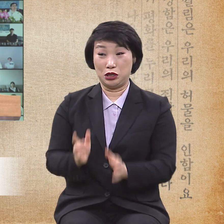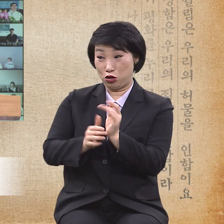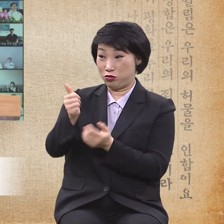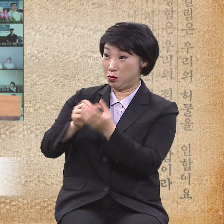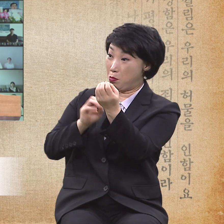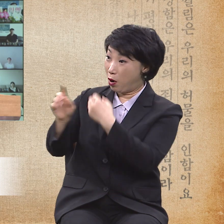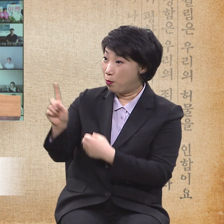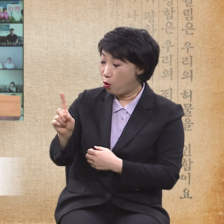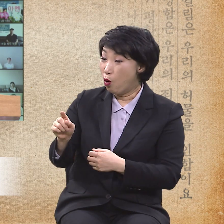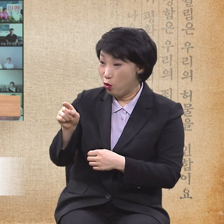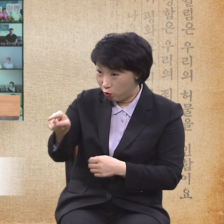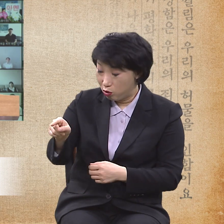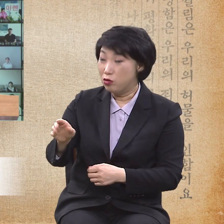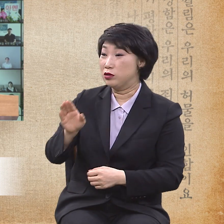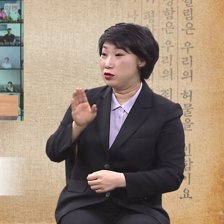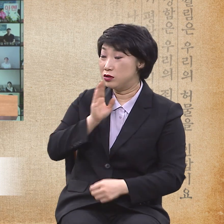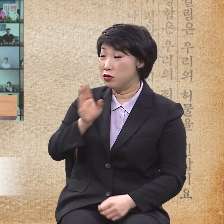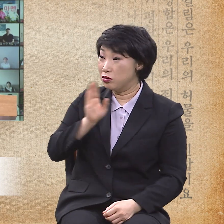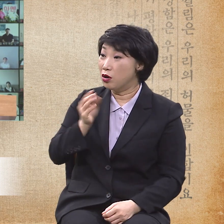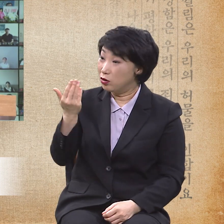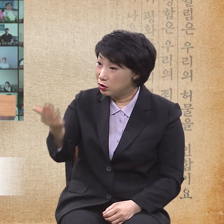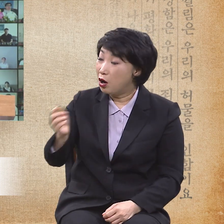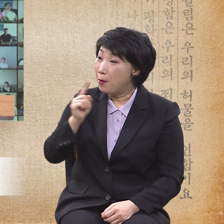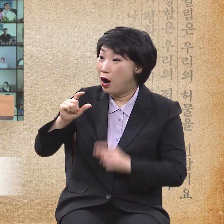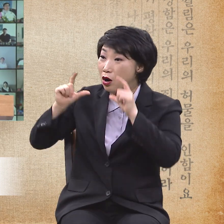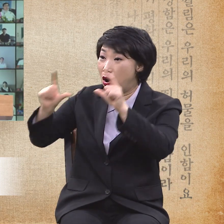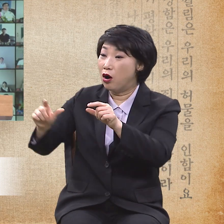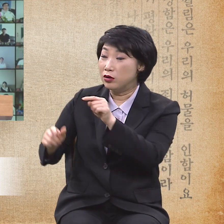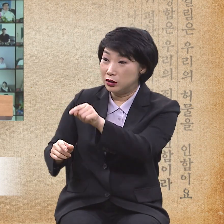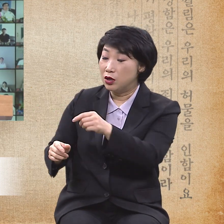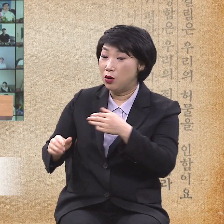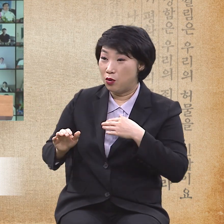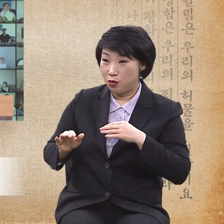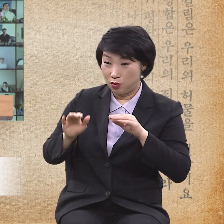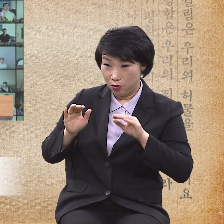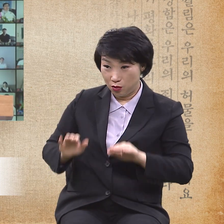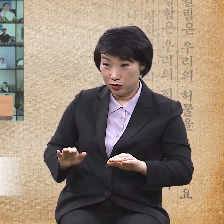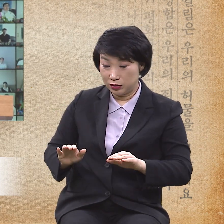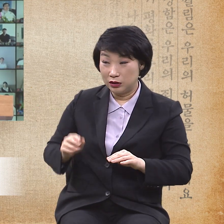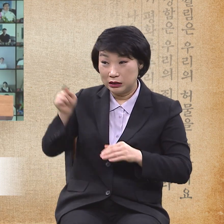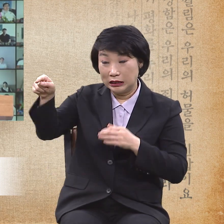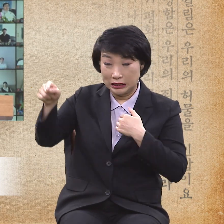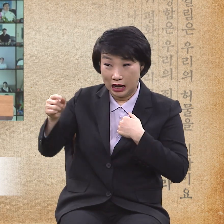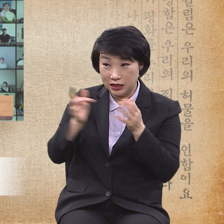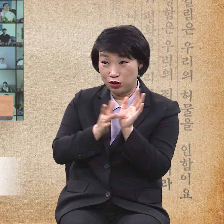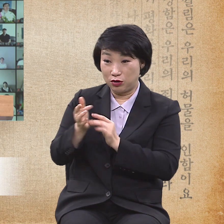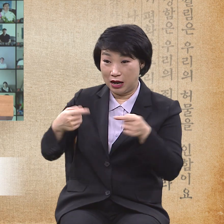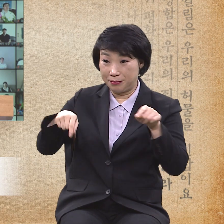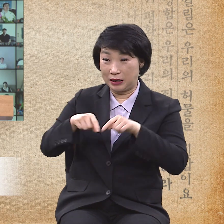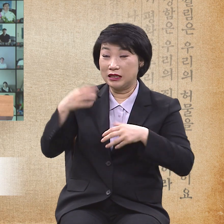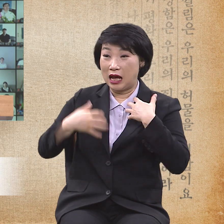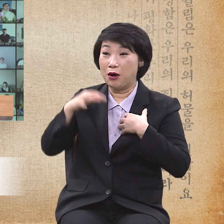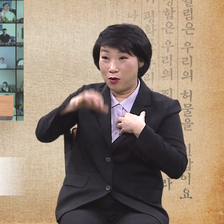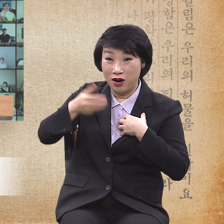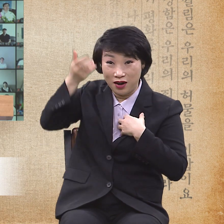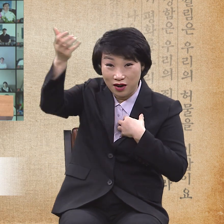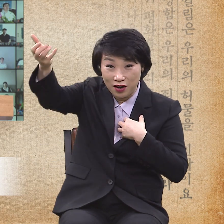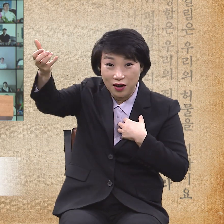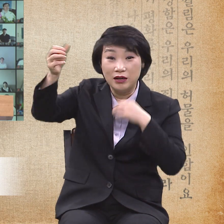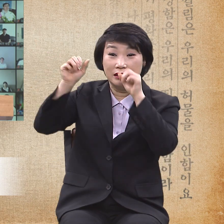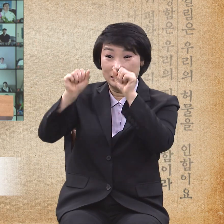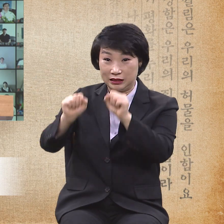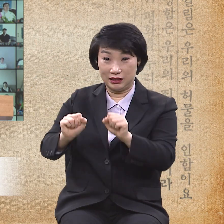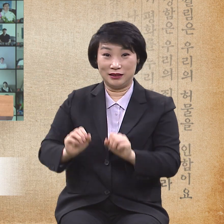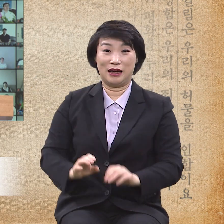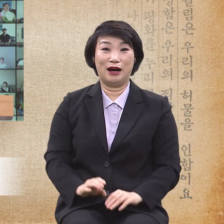예수께서 이시되 진실로 네게 이르노니 오늘 네가 나와 함께 낙원에